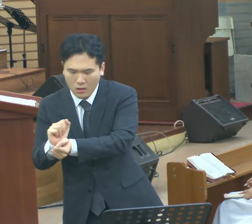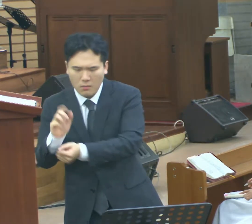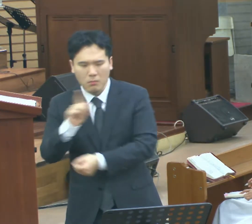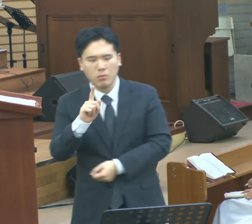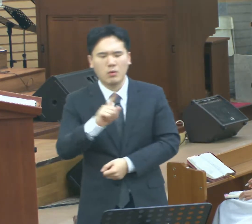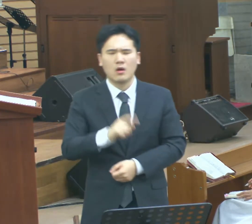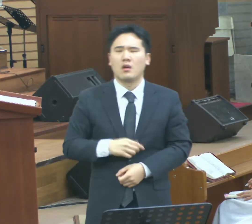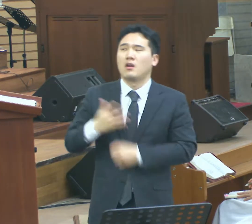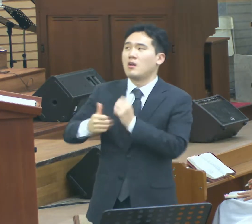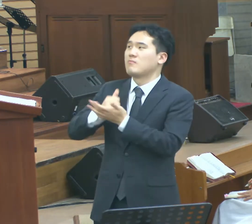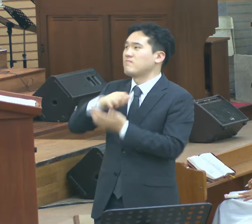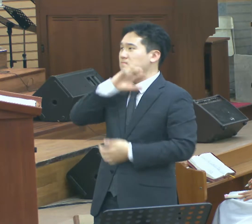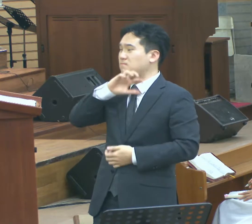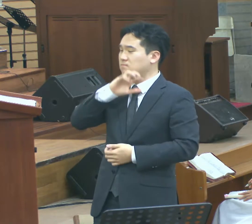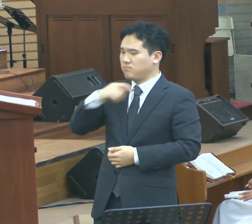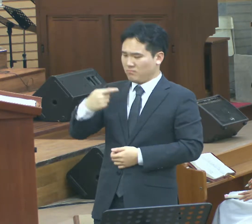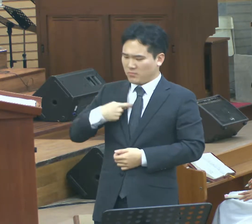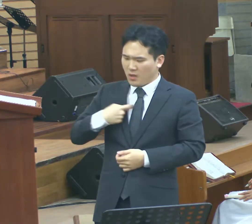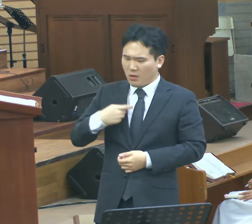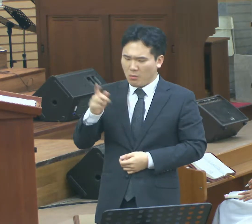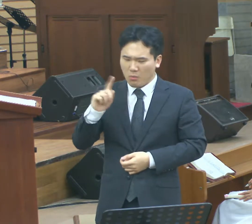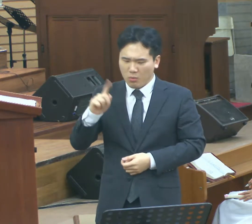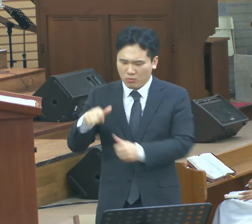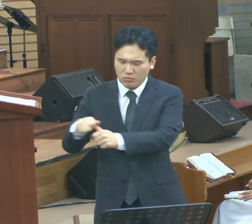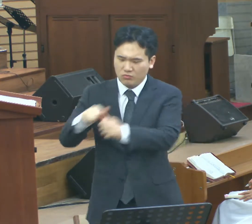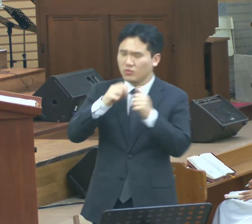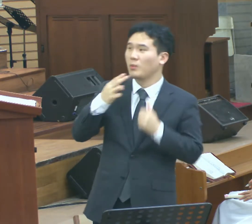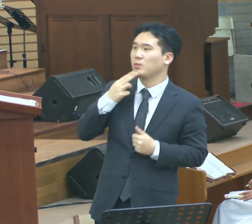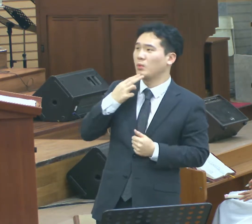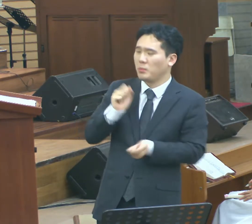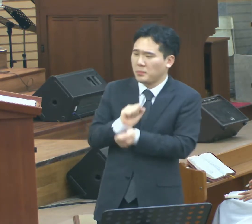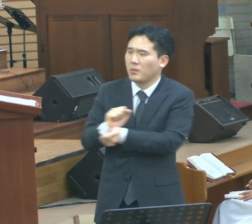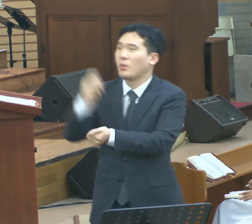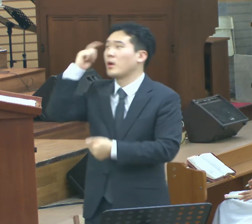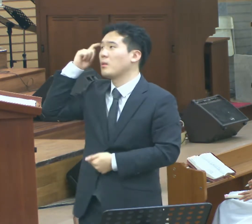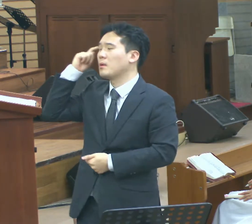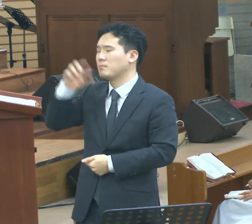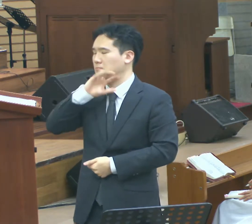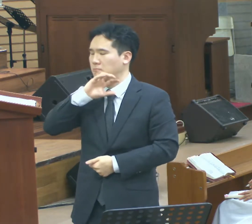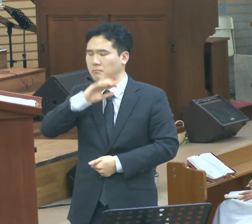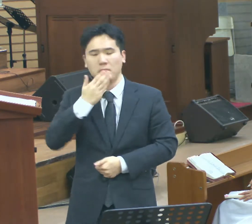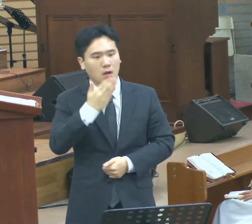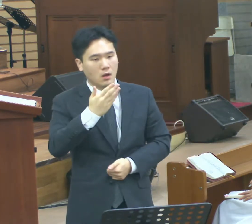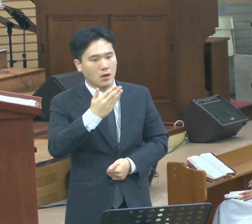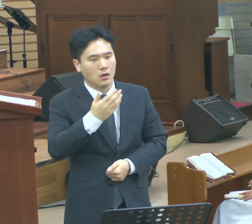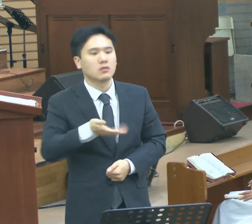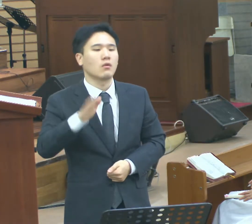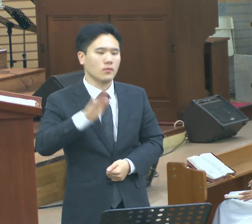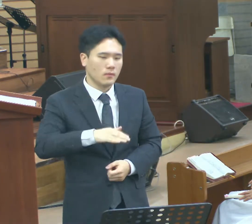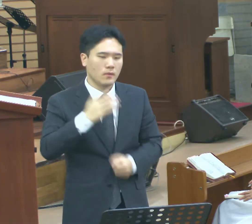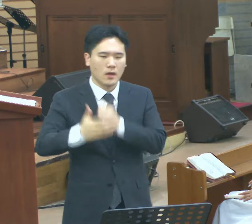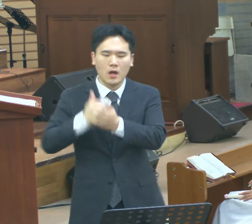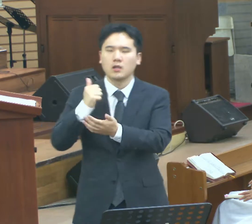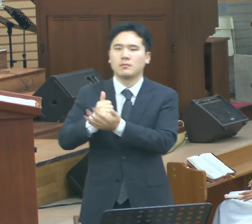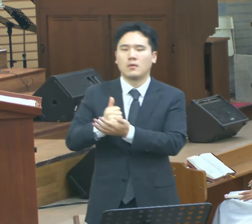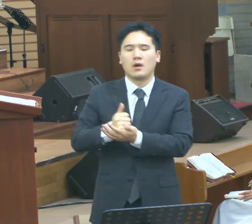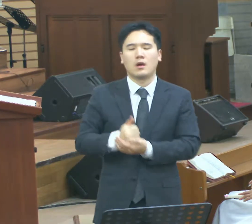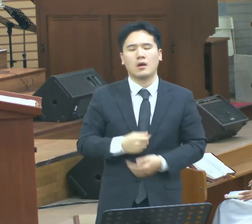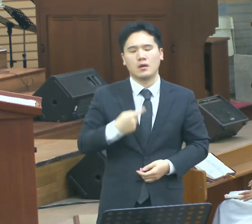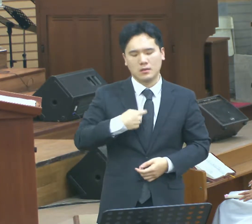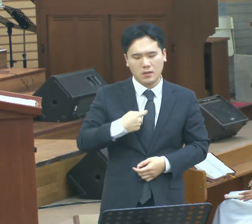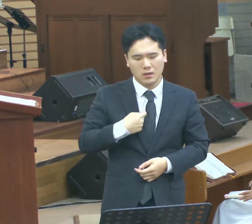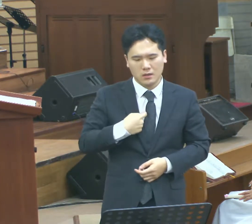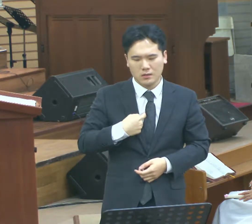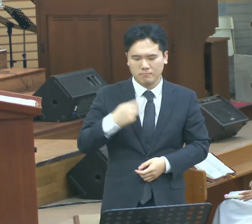이러면서 찬송소리가 점점 줄어드는 게 아니에요. 어렵고 힘든 시간을 보내면서 하나님 정말 크신 분이시구나. 내가